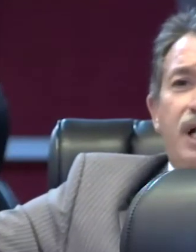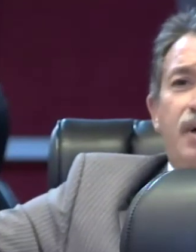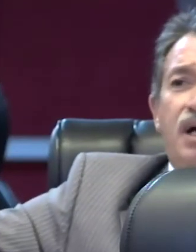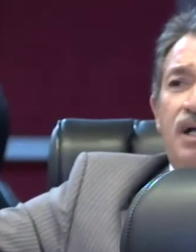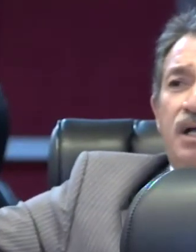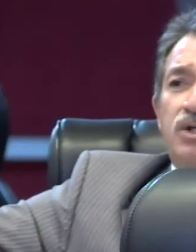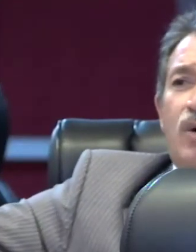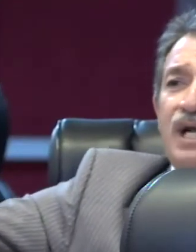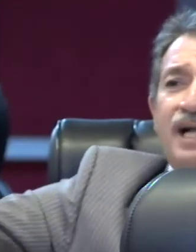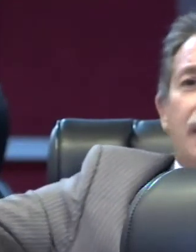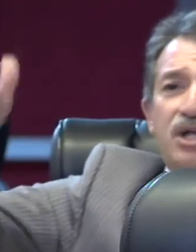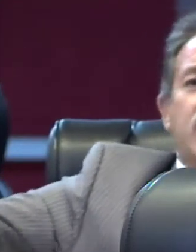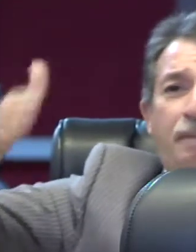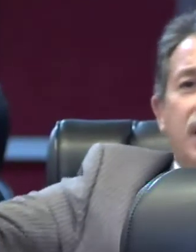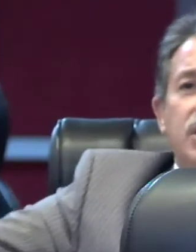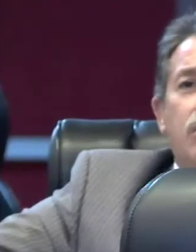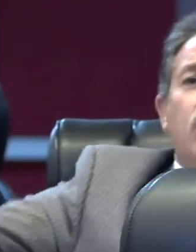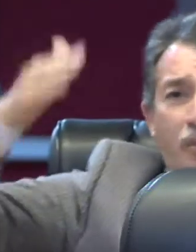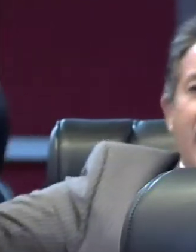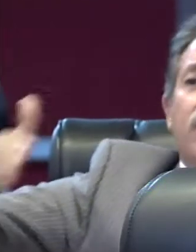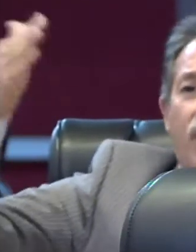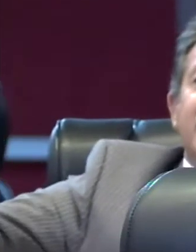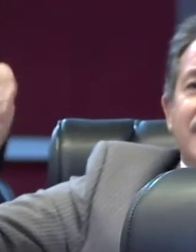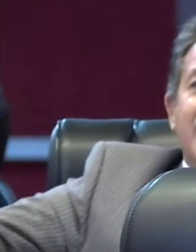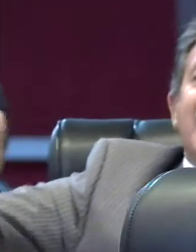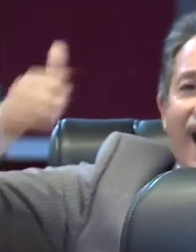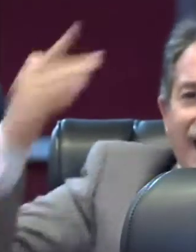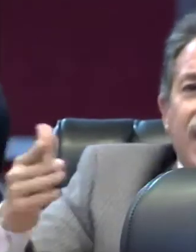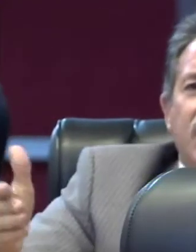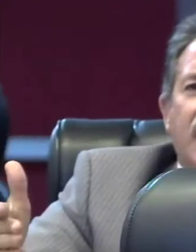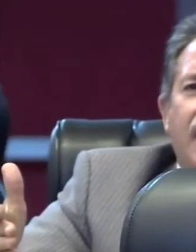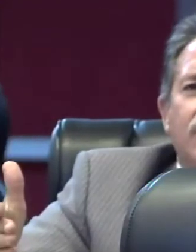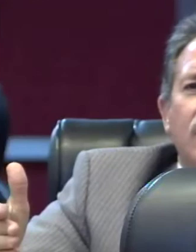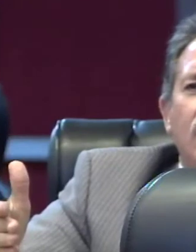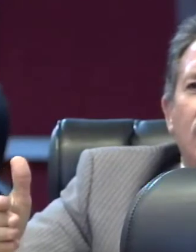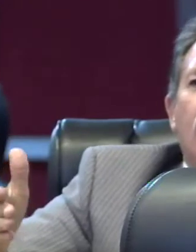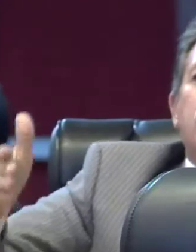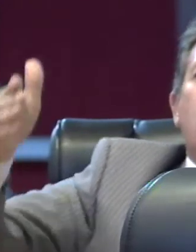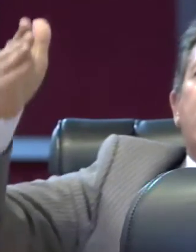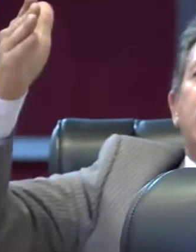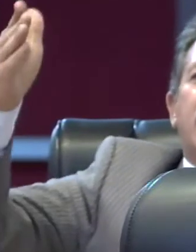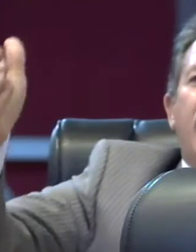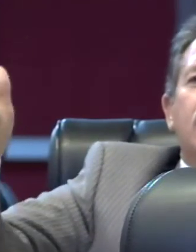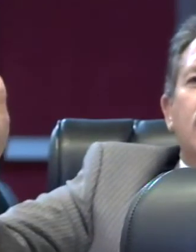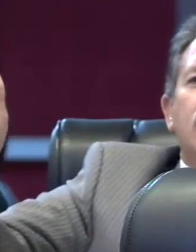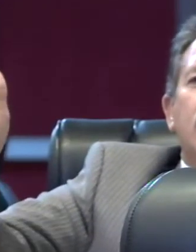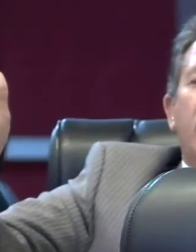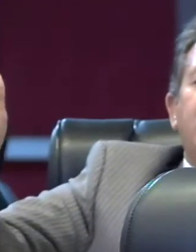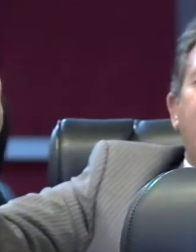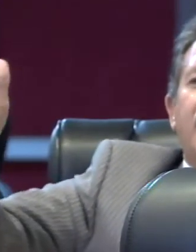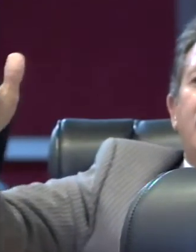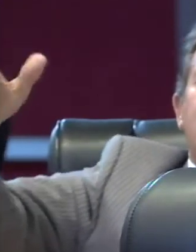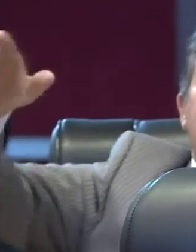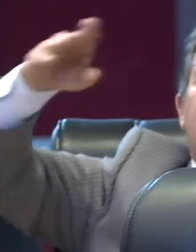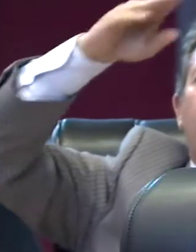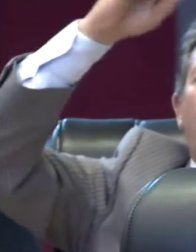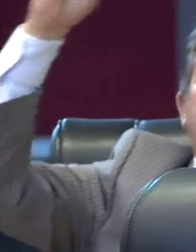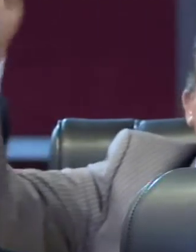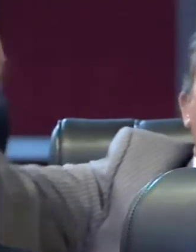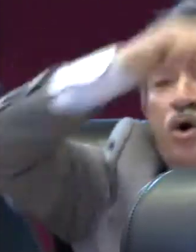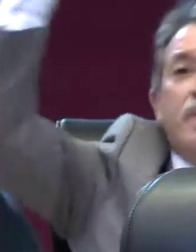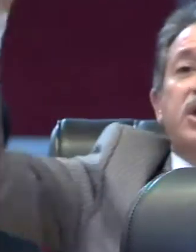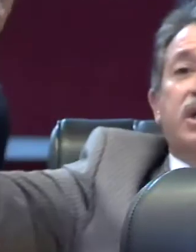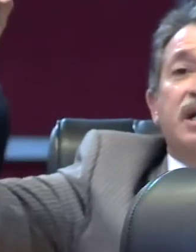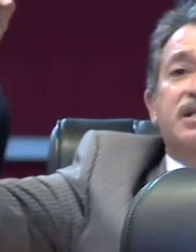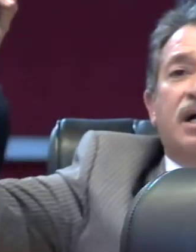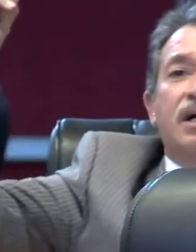um telefonema de um aliado da minha de Chapadinha, doutor Magno, Vossa Excelência, é candidato. Eu sou candidato. Vou